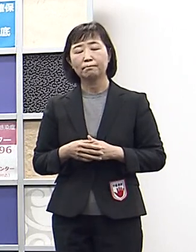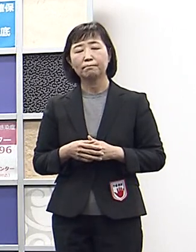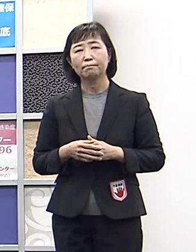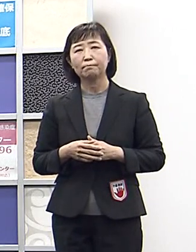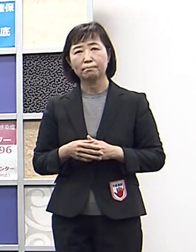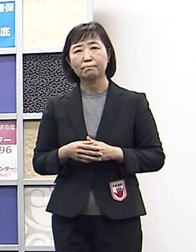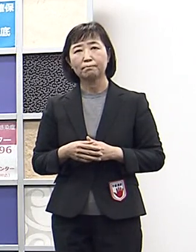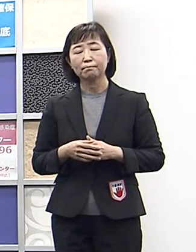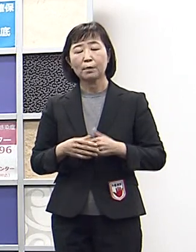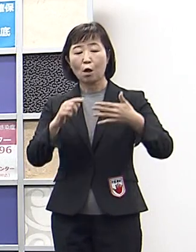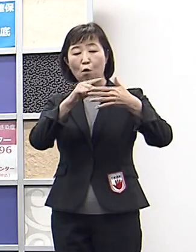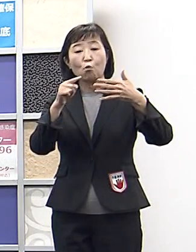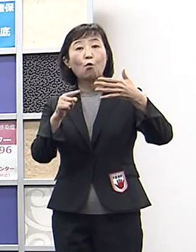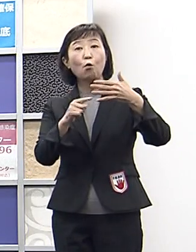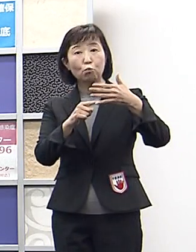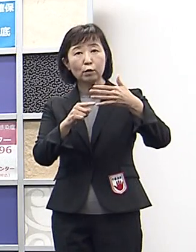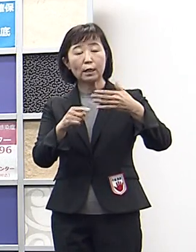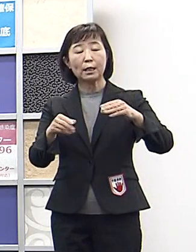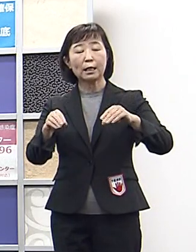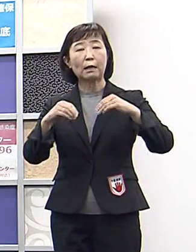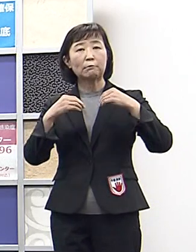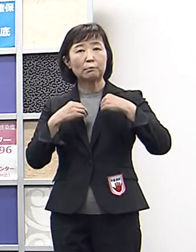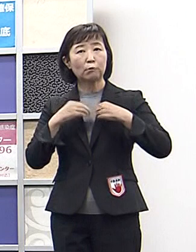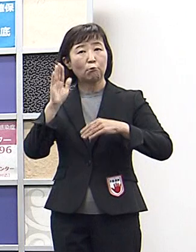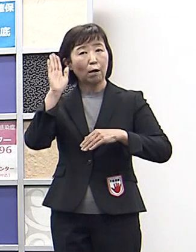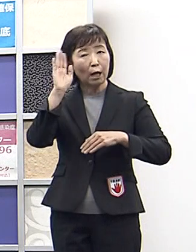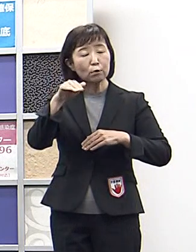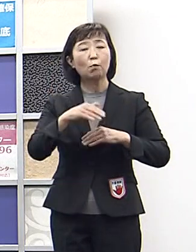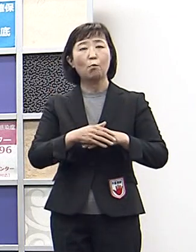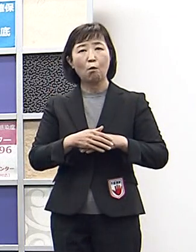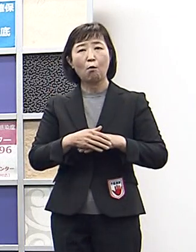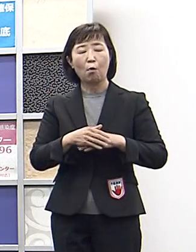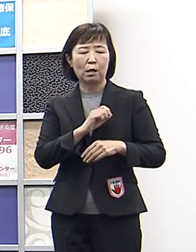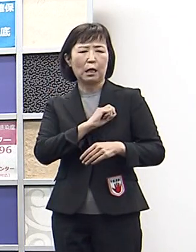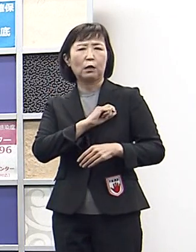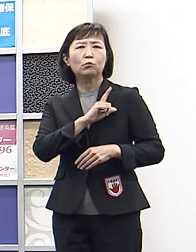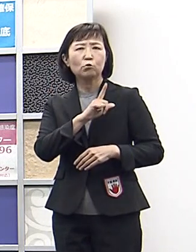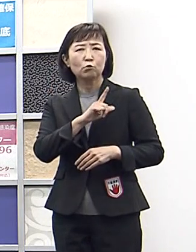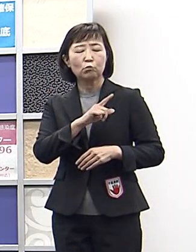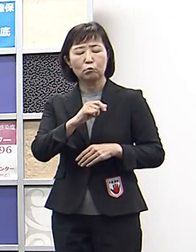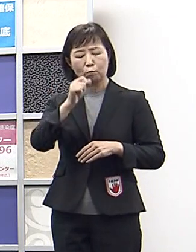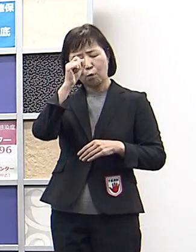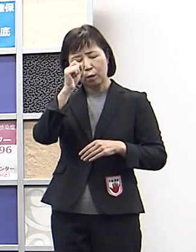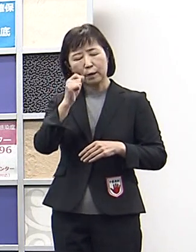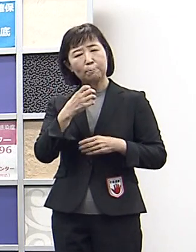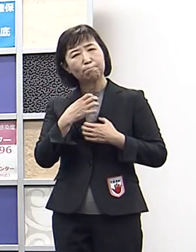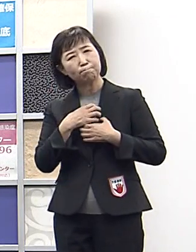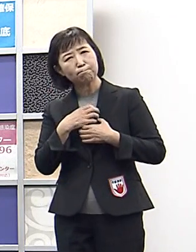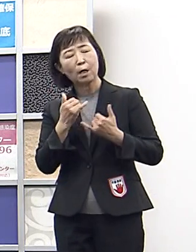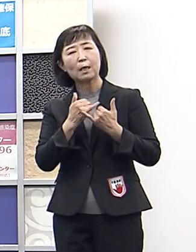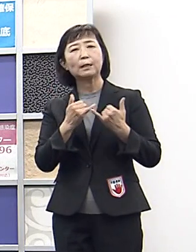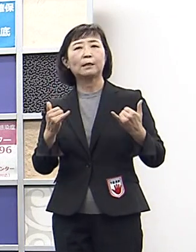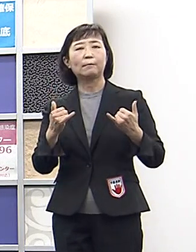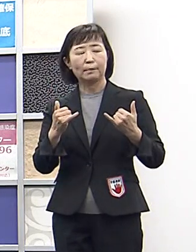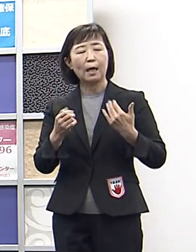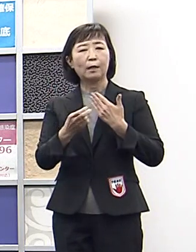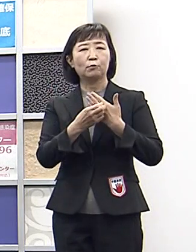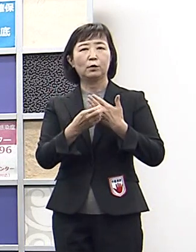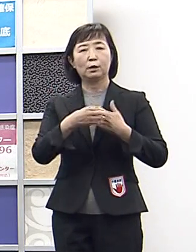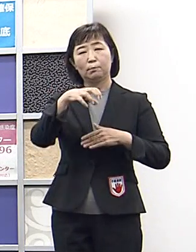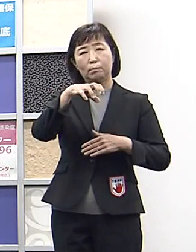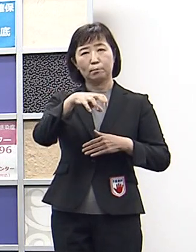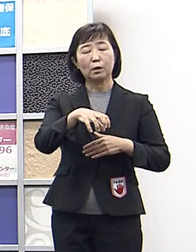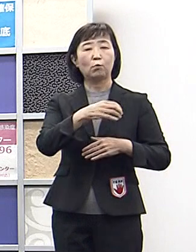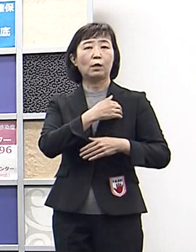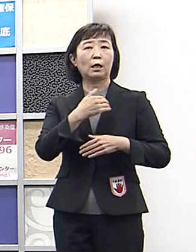なおご理解感染症への移行後も当面の間発熱等の症状がある方へ受診可能な医療機関を紹介するなど